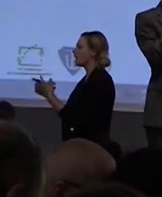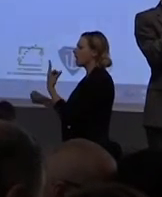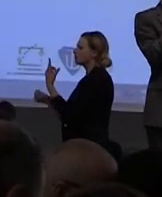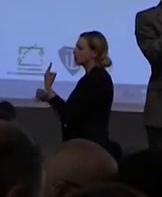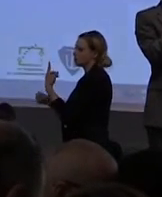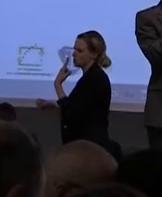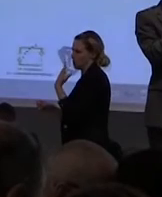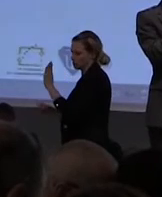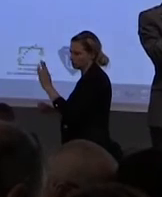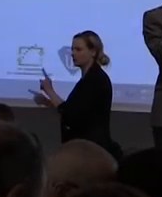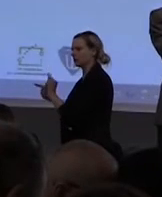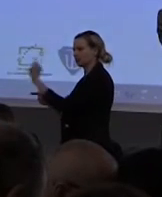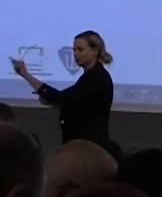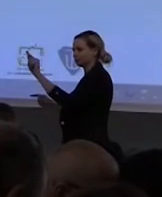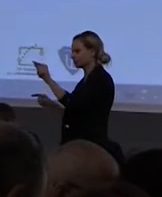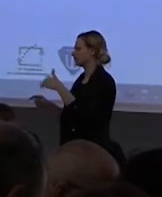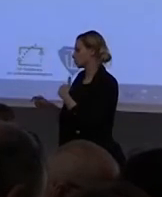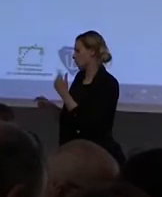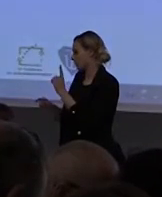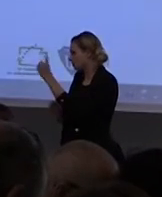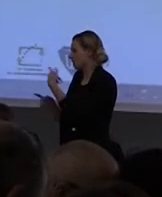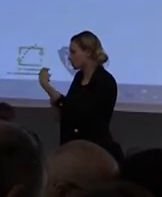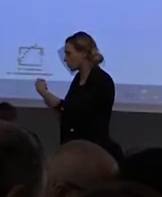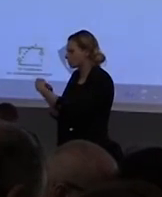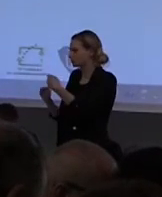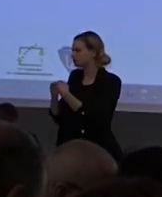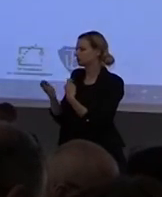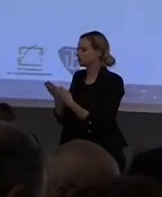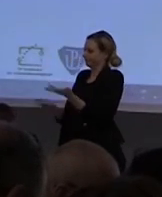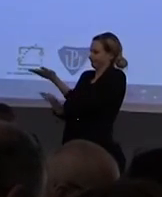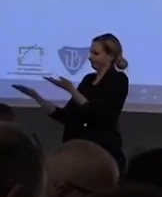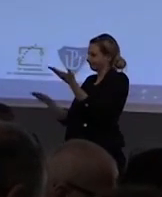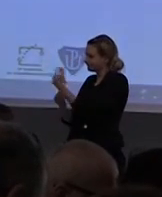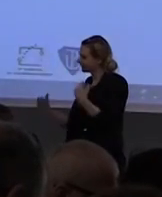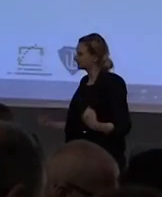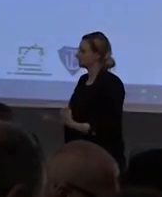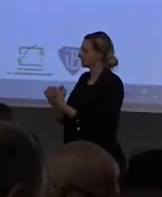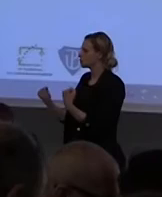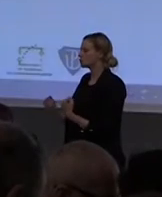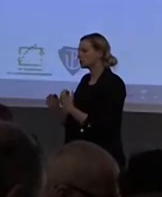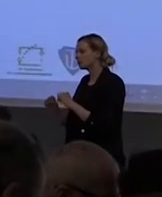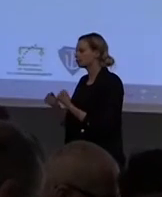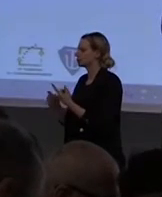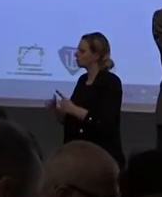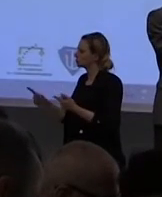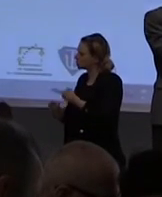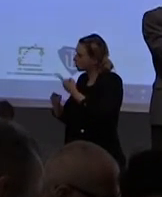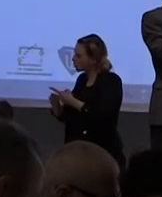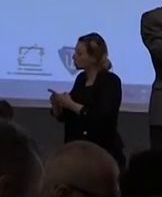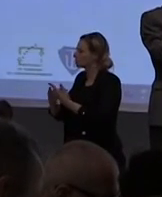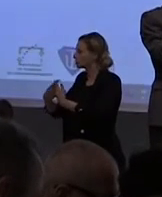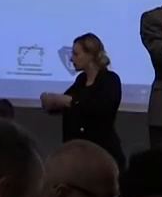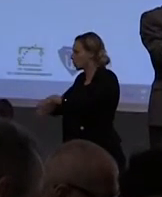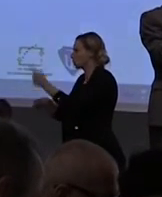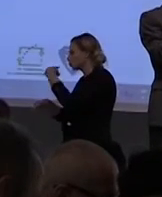ověřování a vlastně realizaci mnoha desítek až stovek kurzů po celé